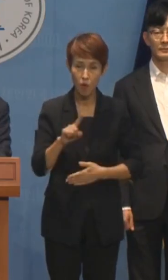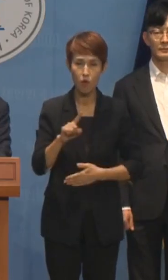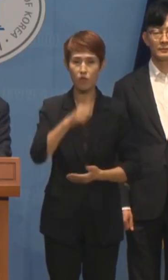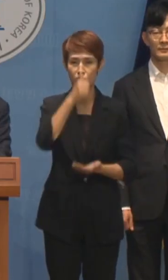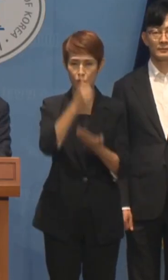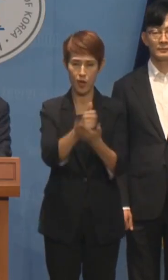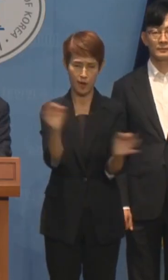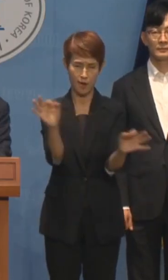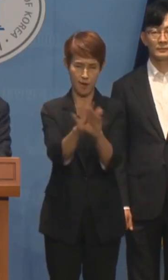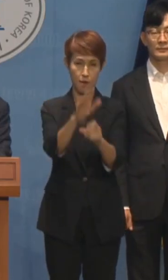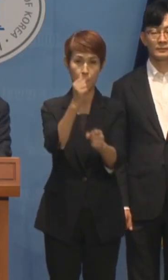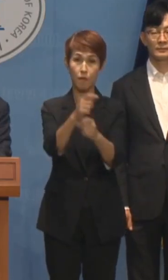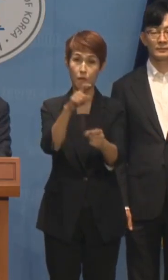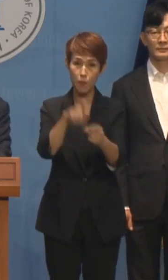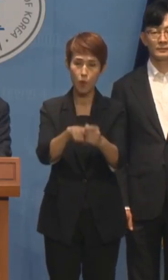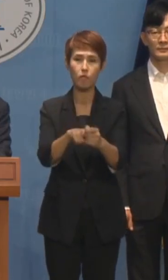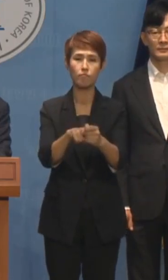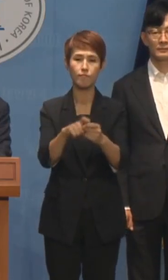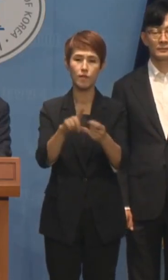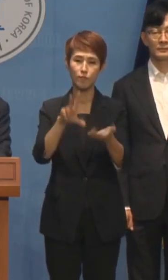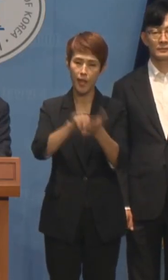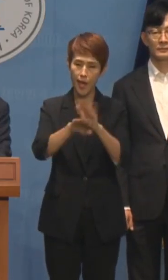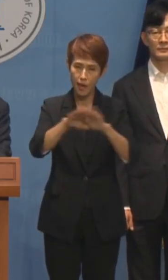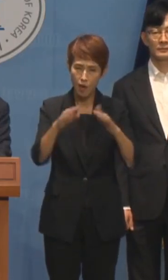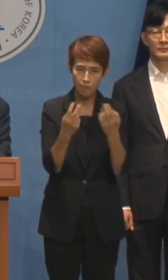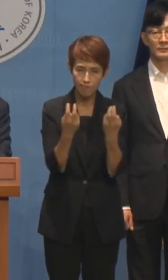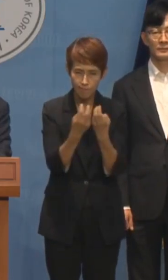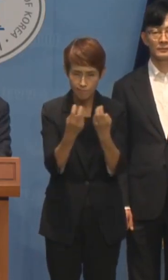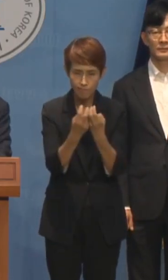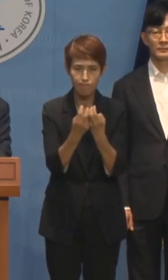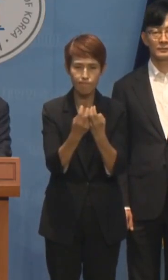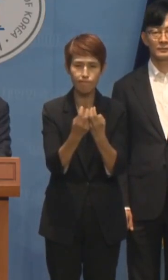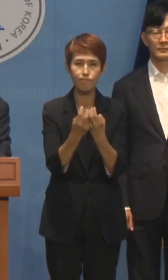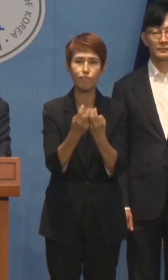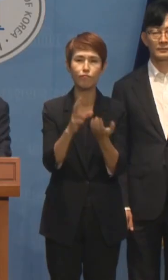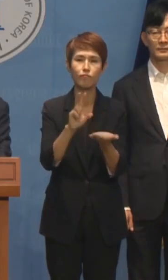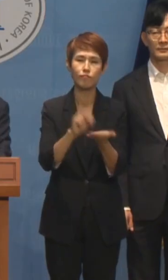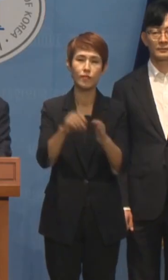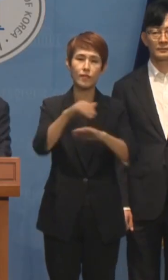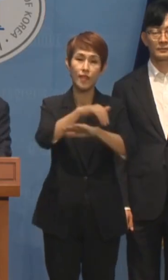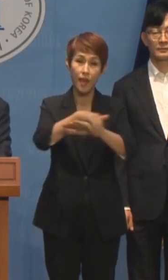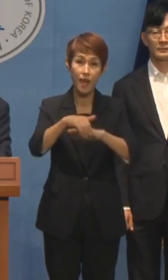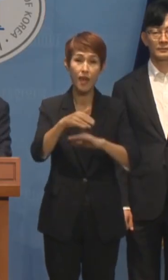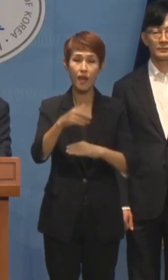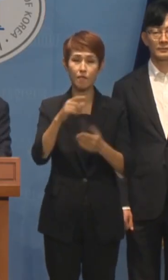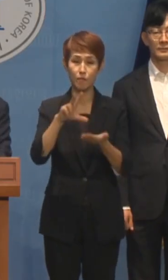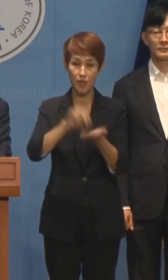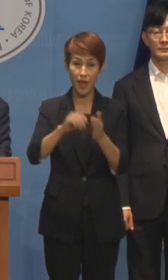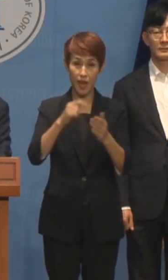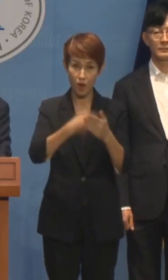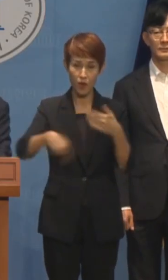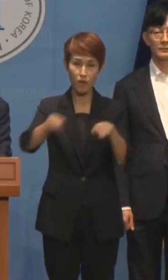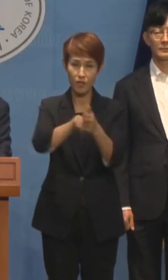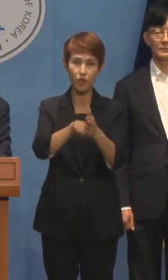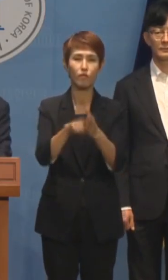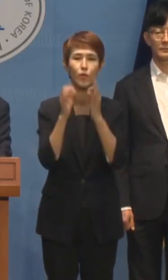위해 실효성 있는 대책을 내놓을 수 있도록 최선의 노력 다하겠습니다.